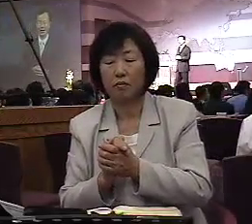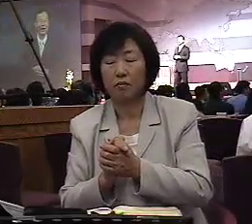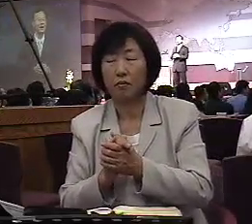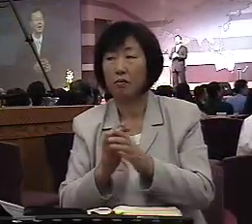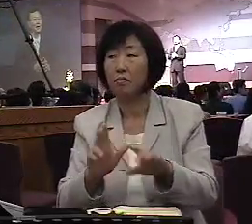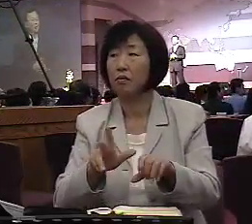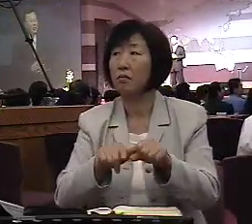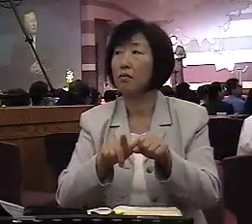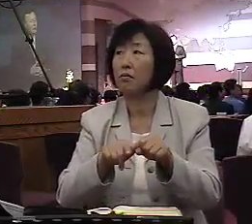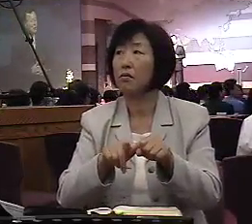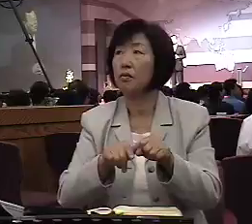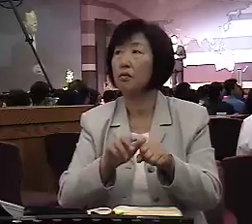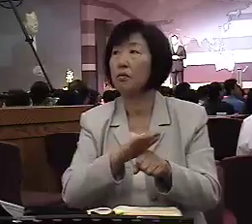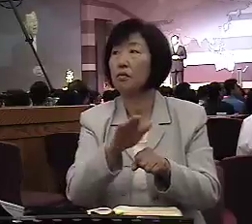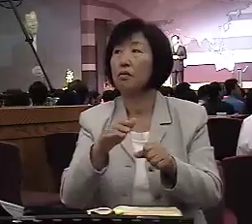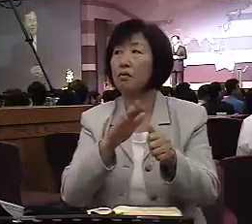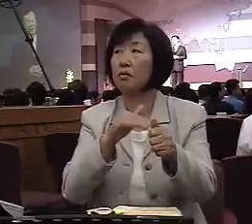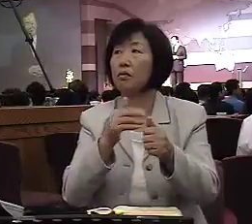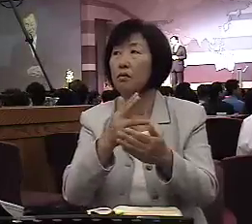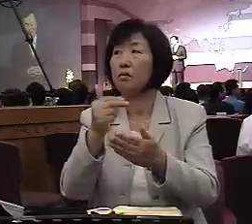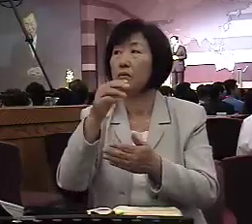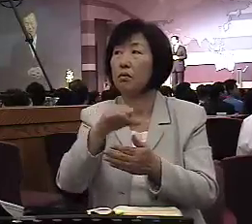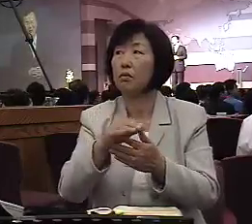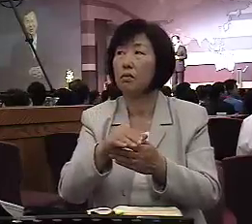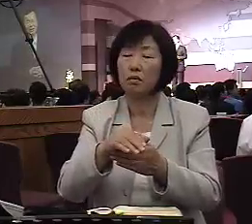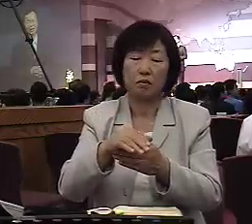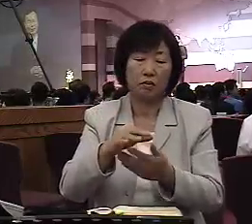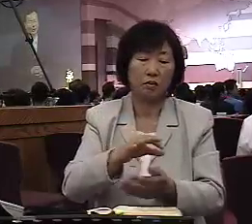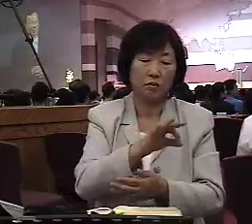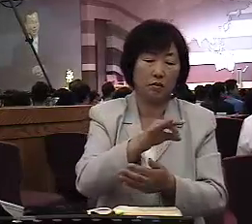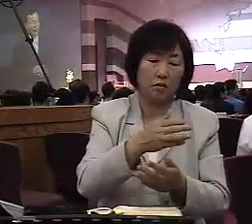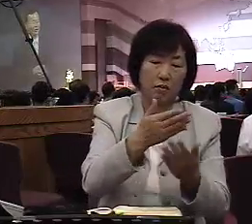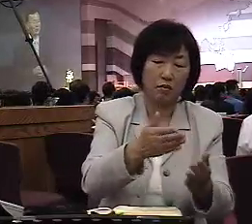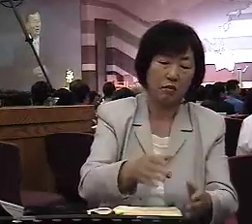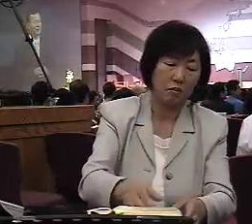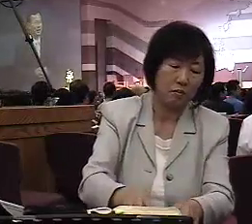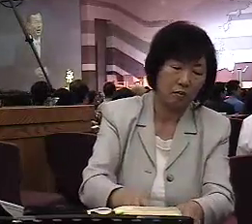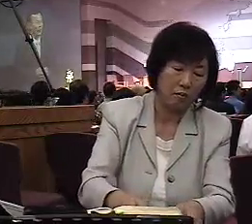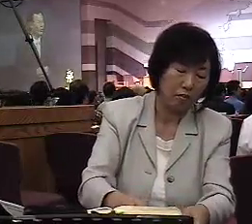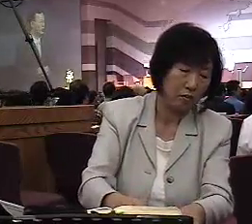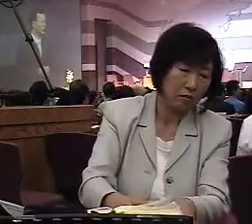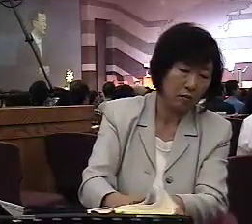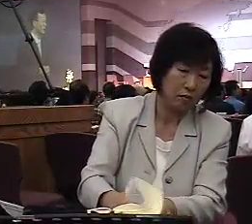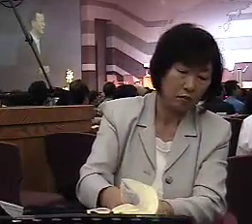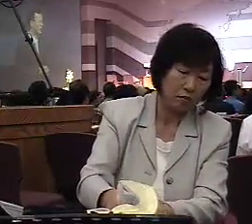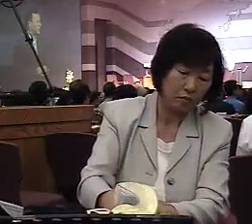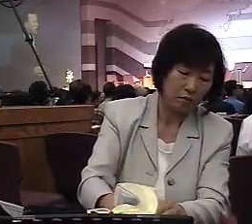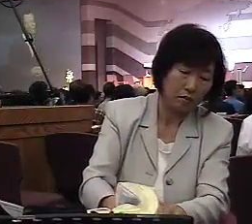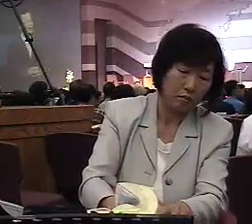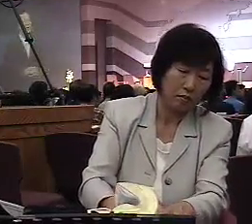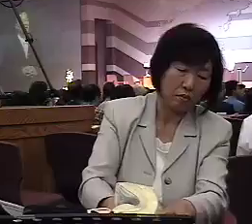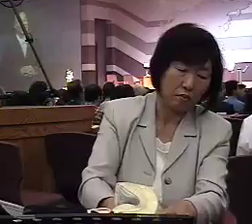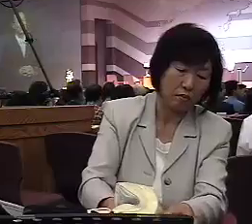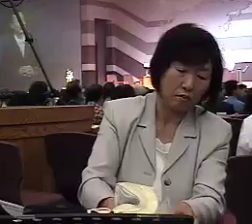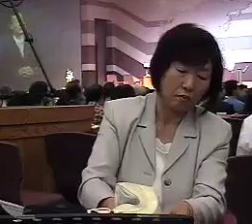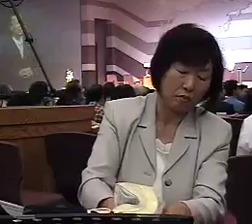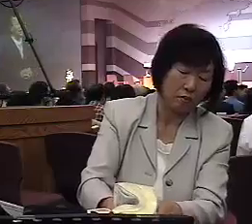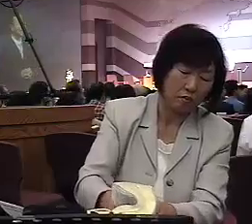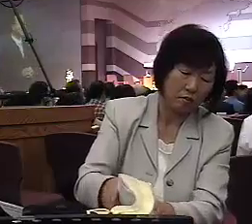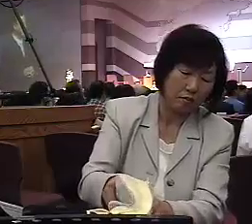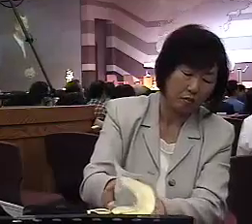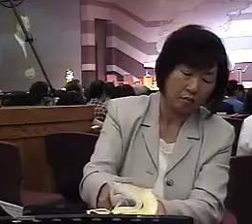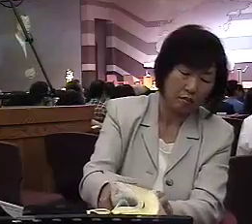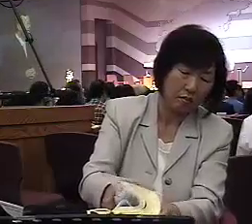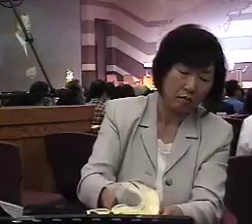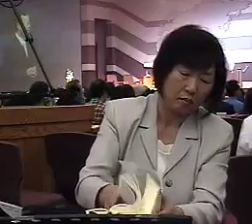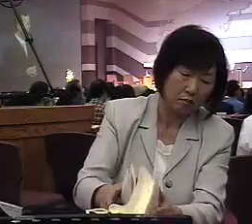이 시간에 우리를 불러주신 주님 앞에 우리 헌금으로 계속 예배 드리기를 원합니다. 오용준 형제님 예수